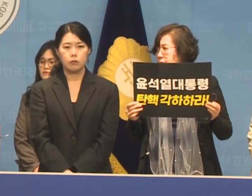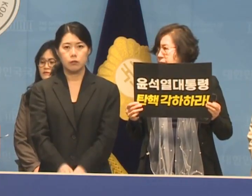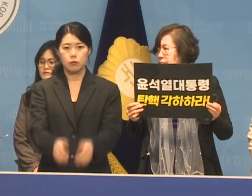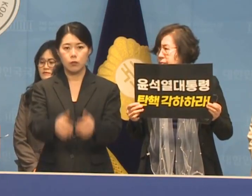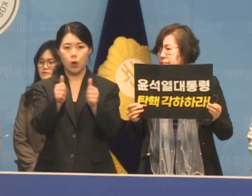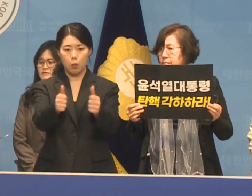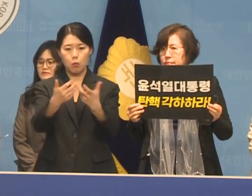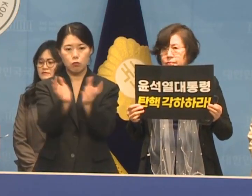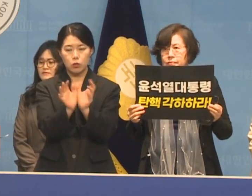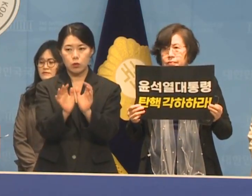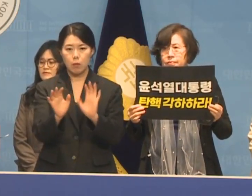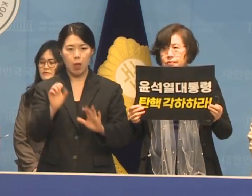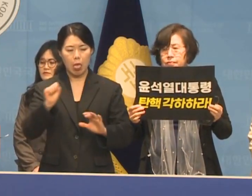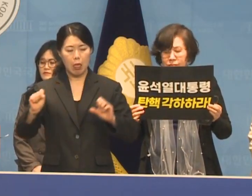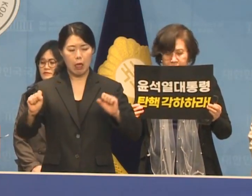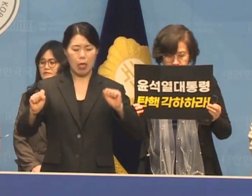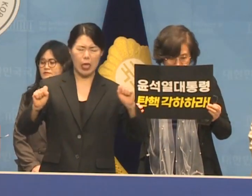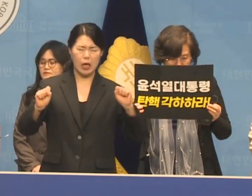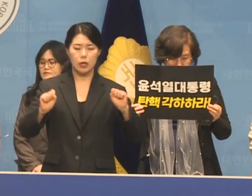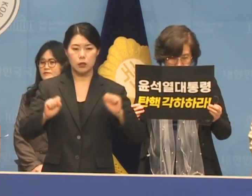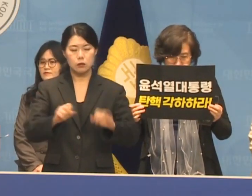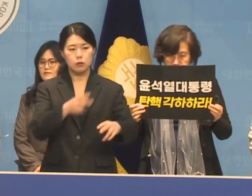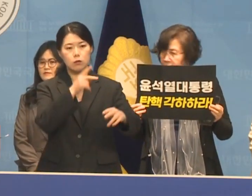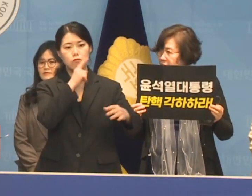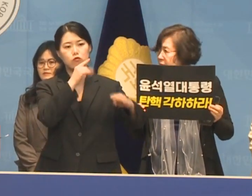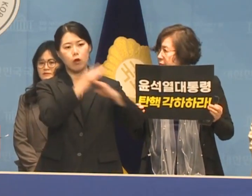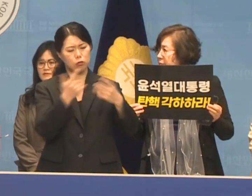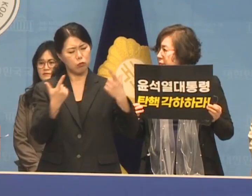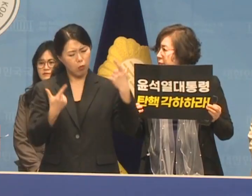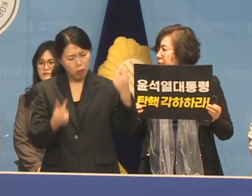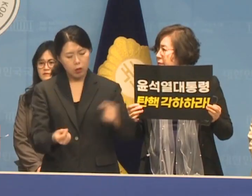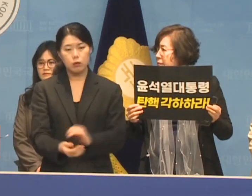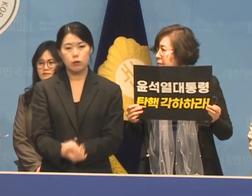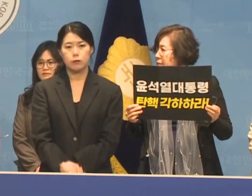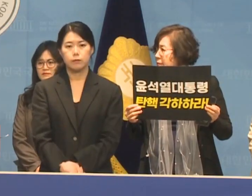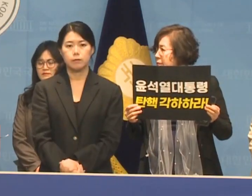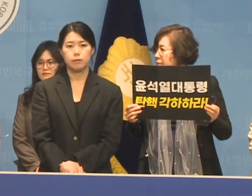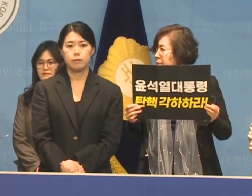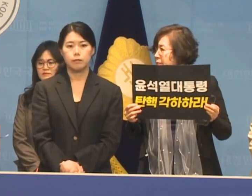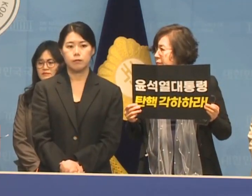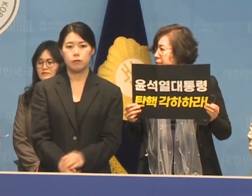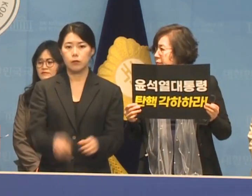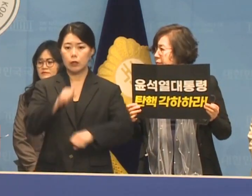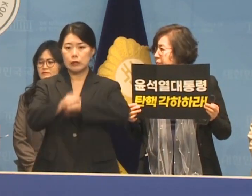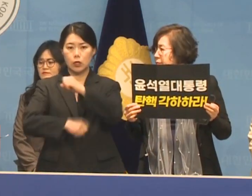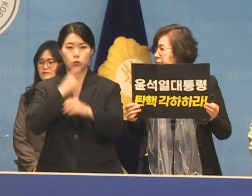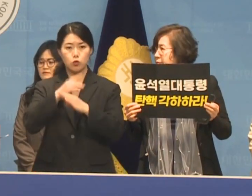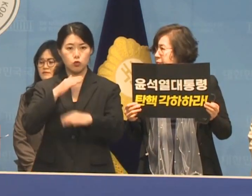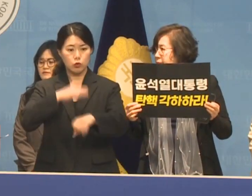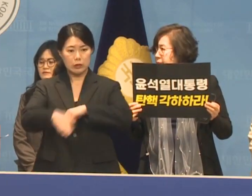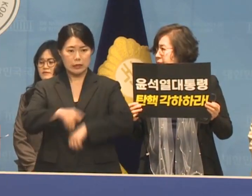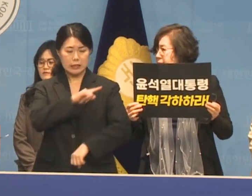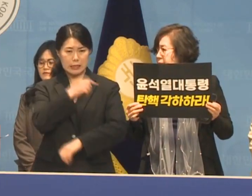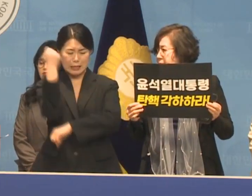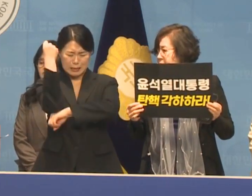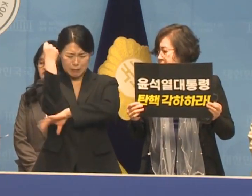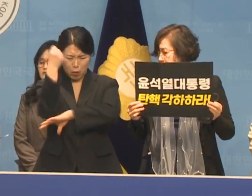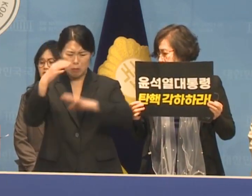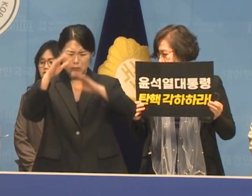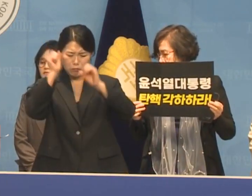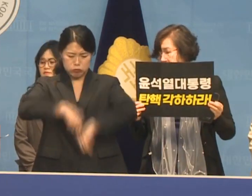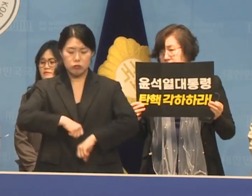사법부가 이념으로 편향된다는 것은 북한의 사법부와 다를 게 없습니다. 자유민주주의의 가장 근본이 무너진